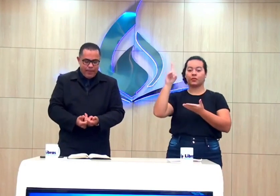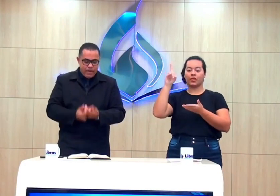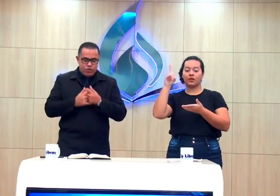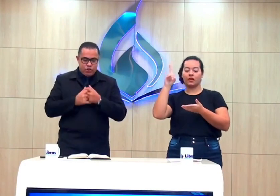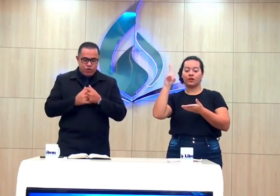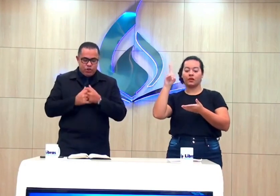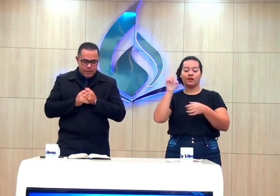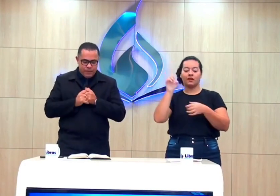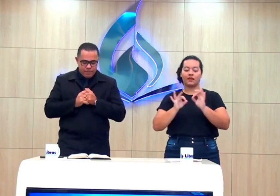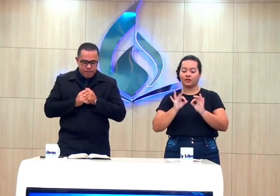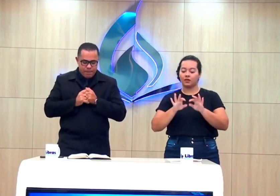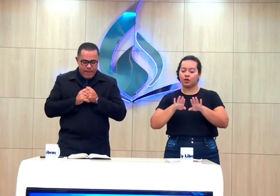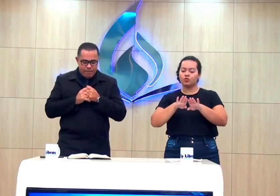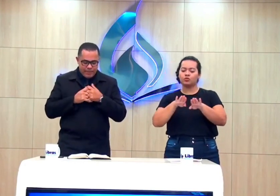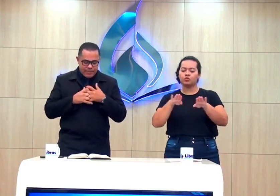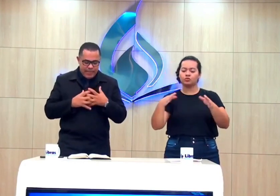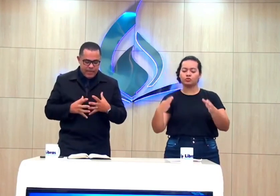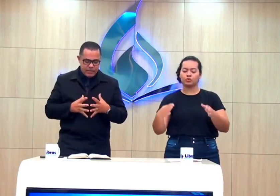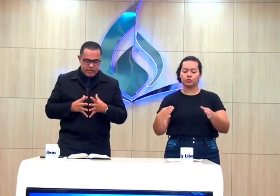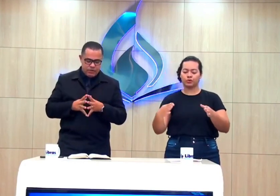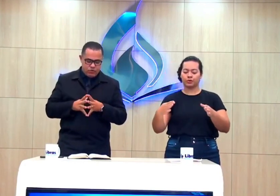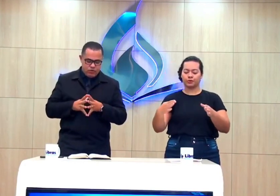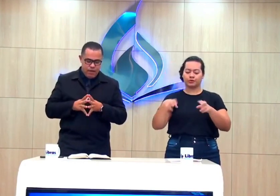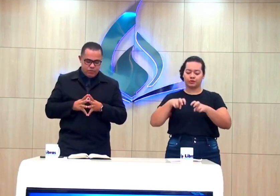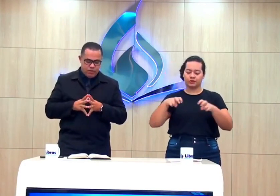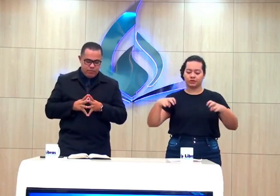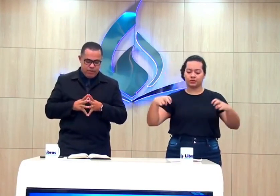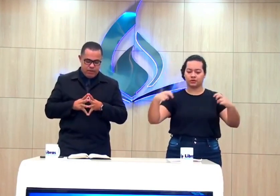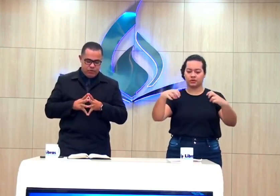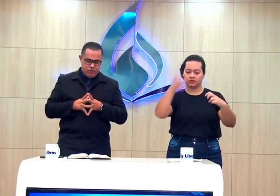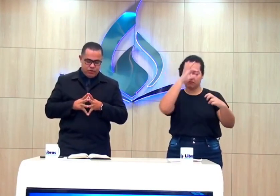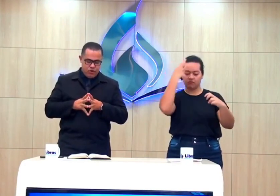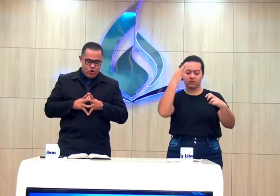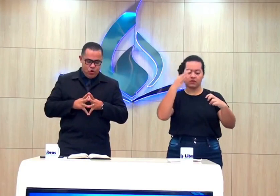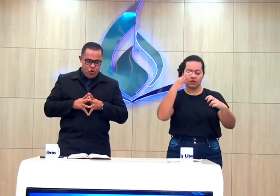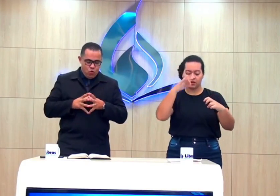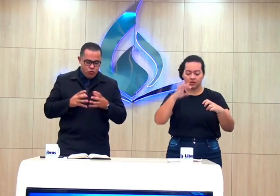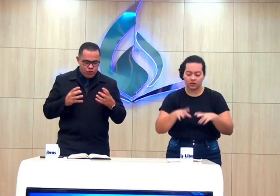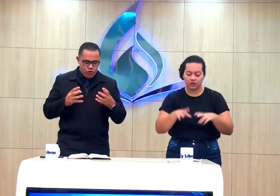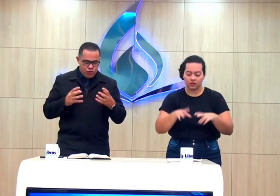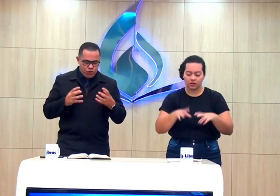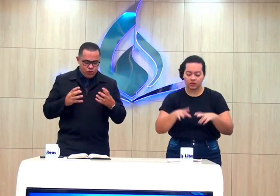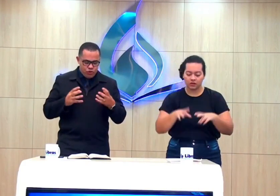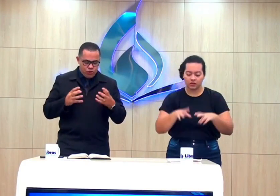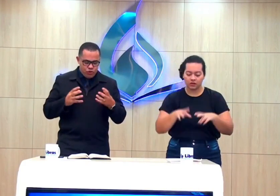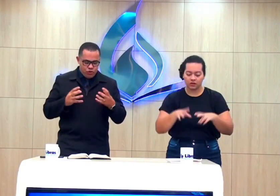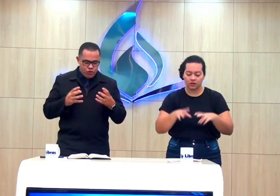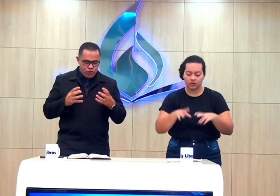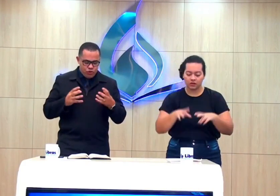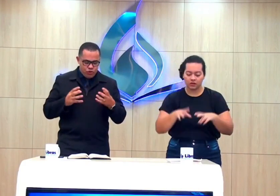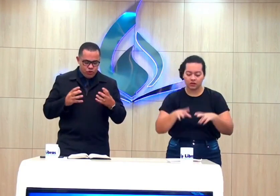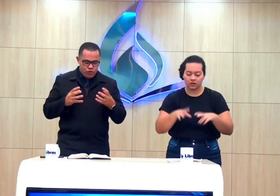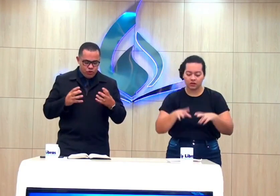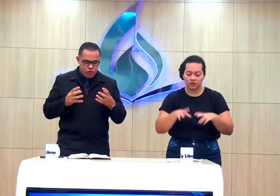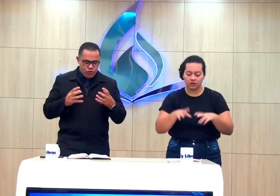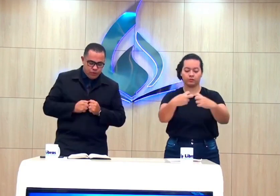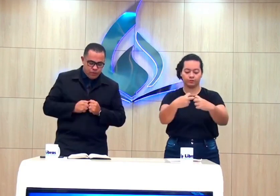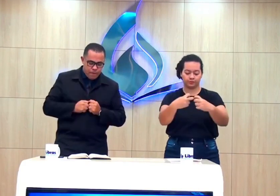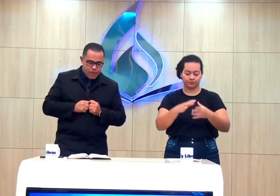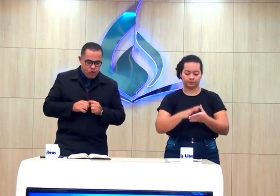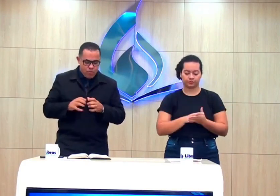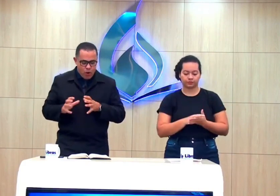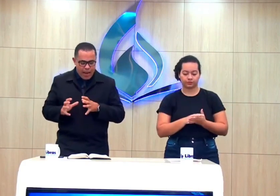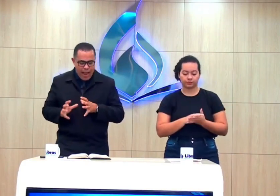mesa perante mim, na presença dos meus inimigos, unges a minha cabeça com